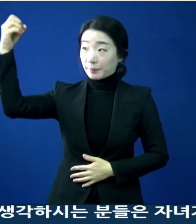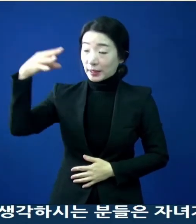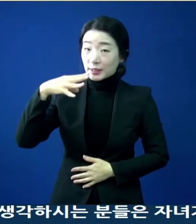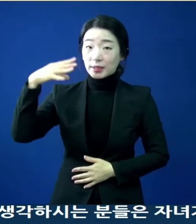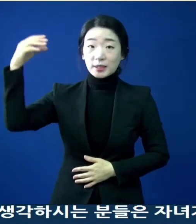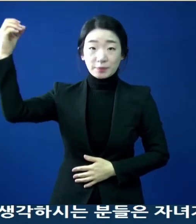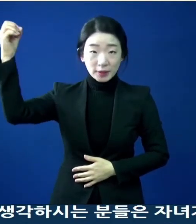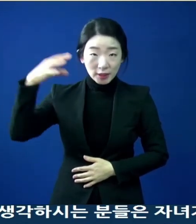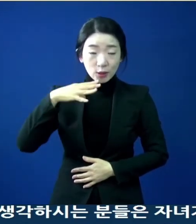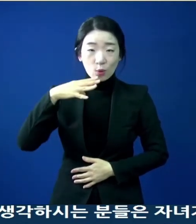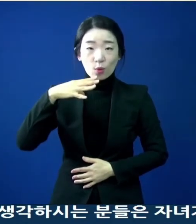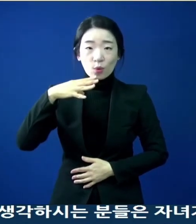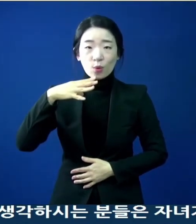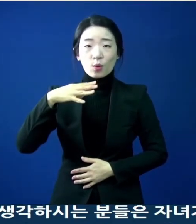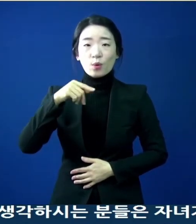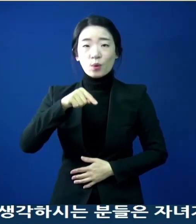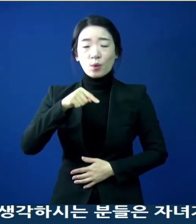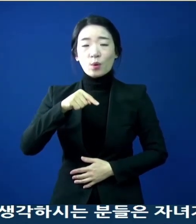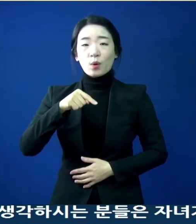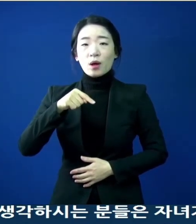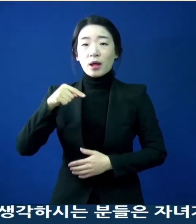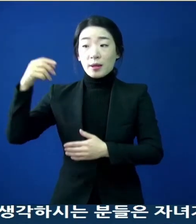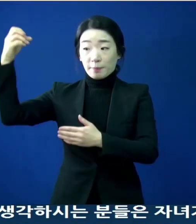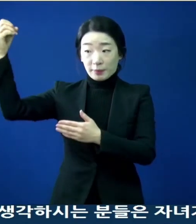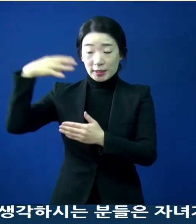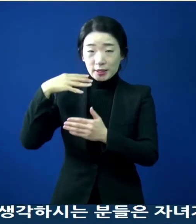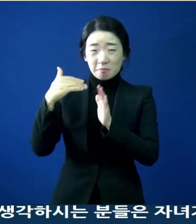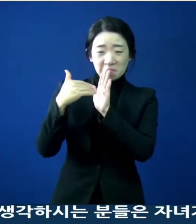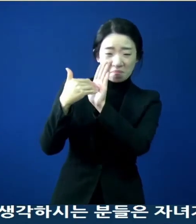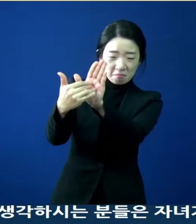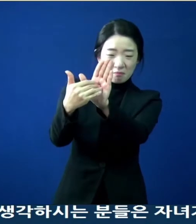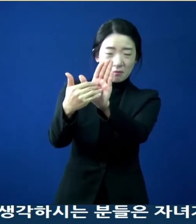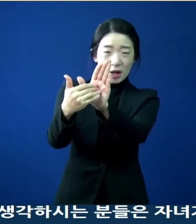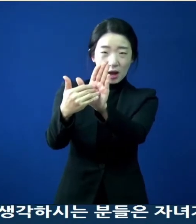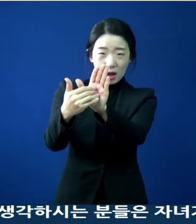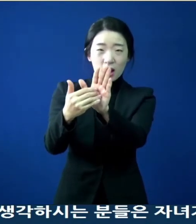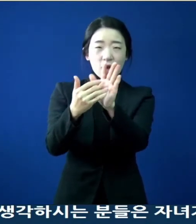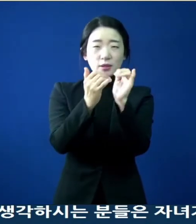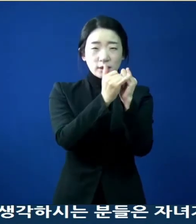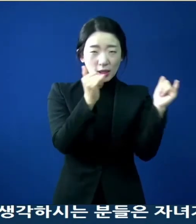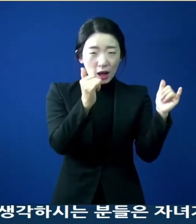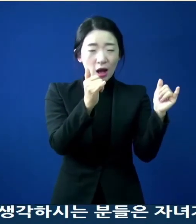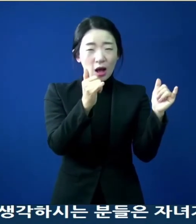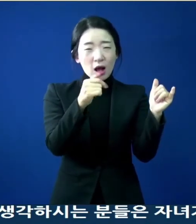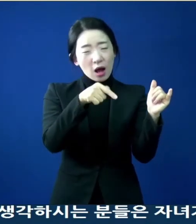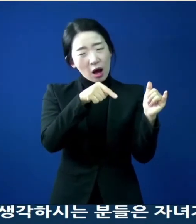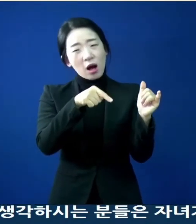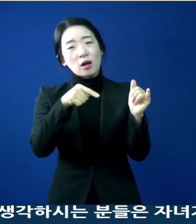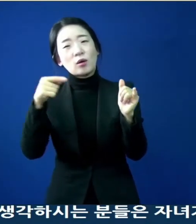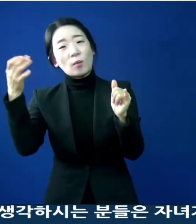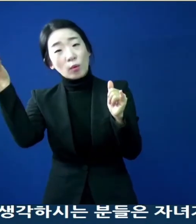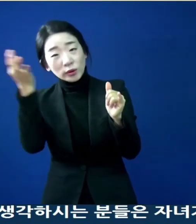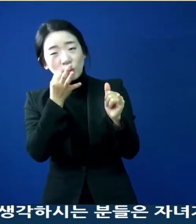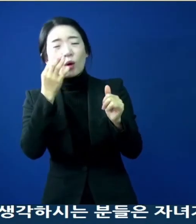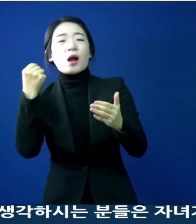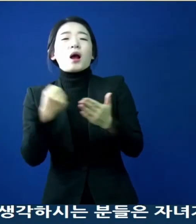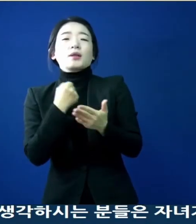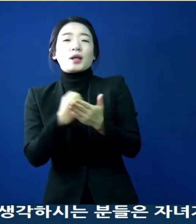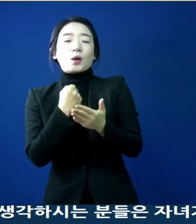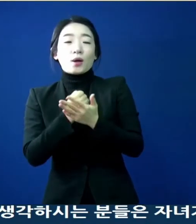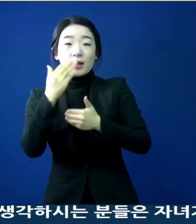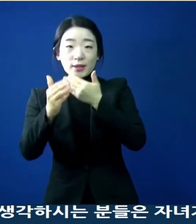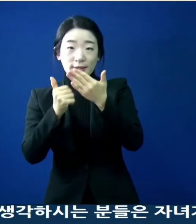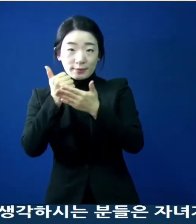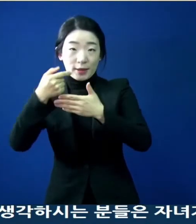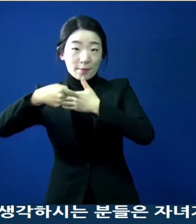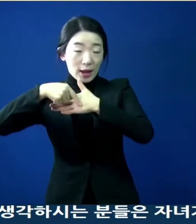아주 많은 공간에서 그 빛을 받아들이지 않아서 안타까워하던 하나님의 심정, 그 심정을 만족시키는